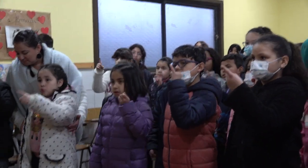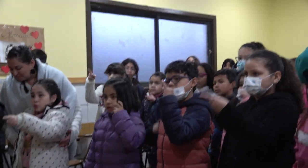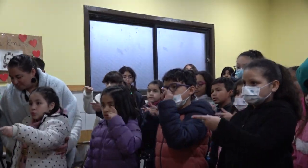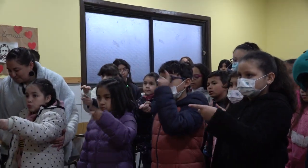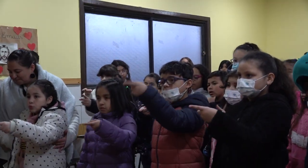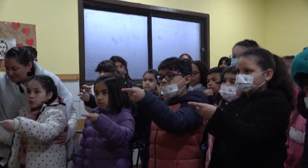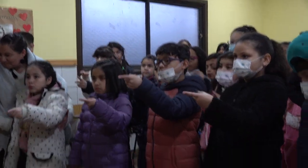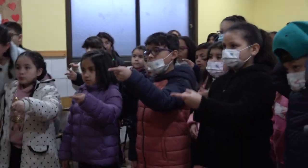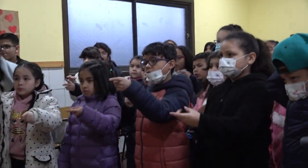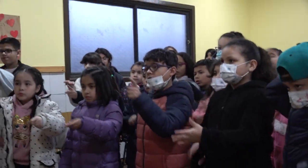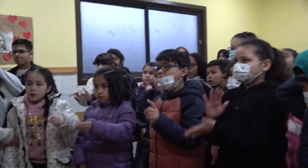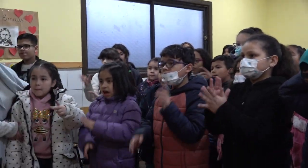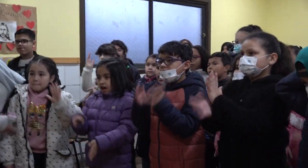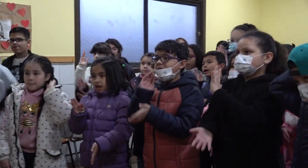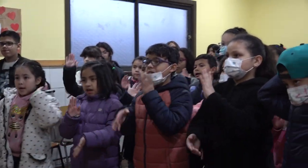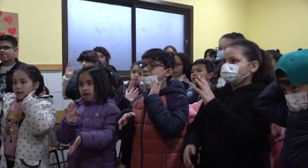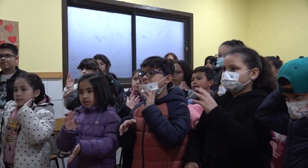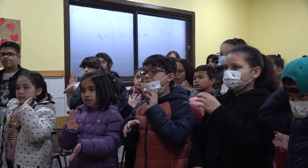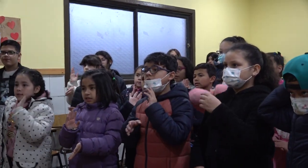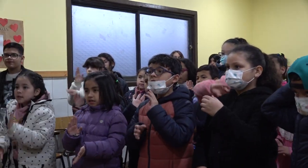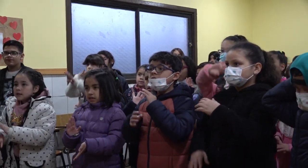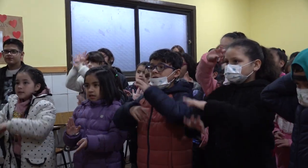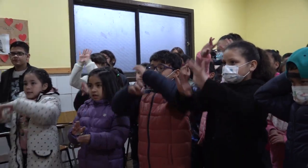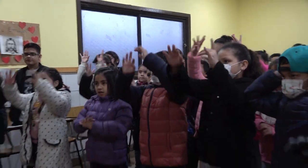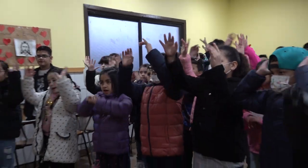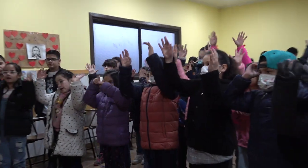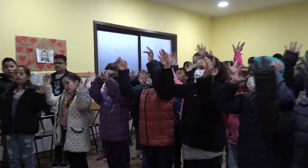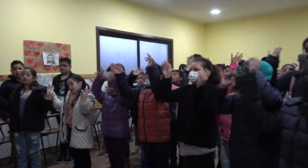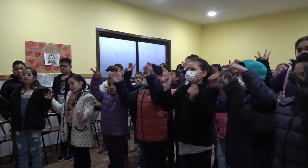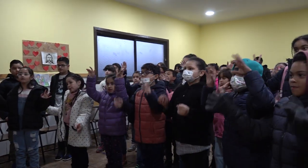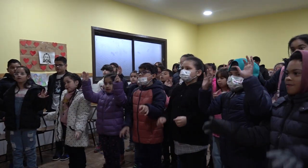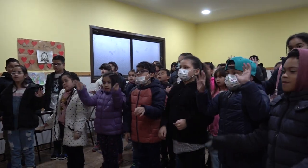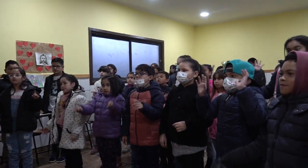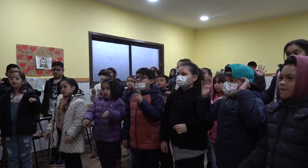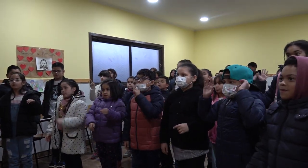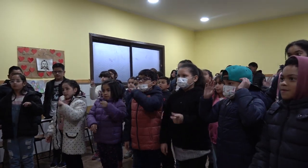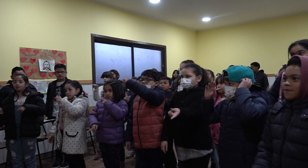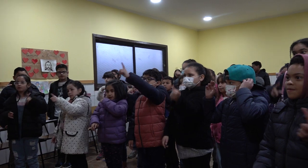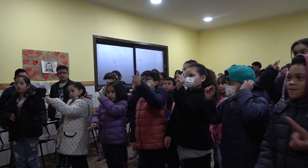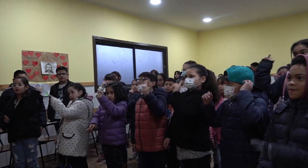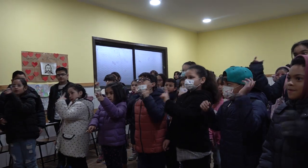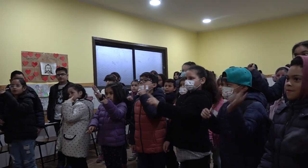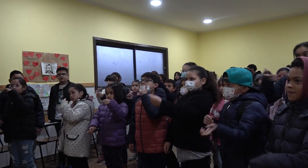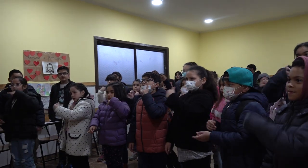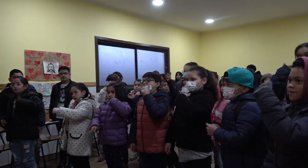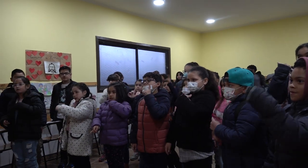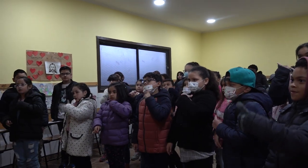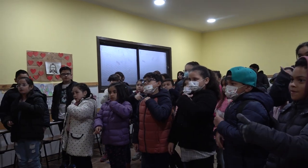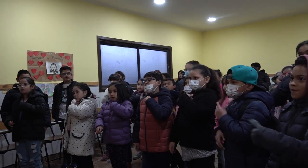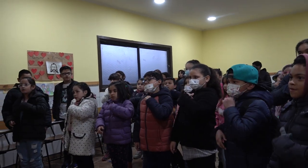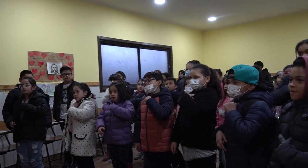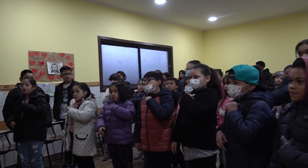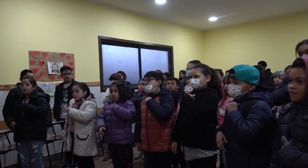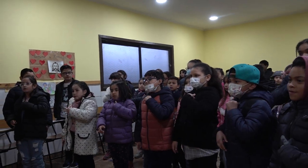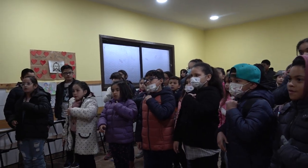si tú pasas al cielo primero que